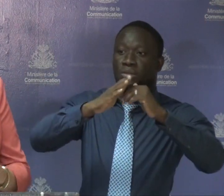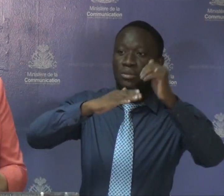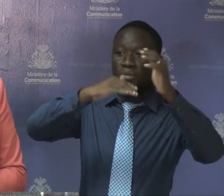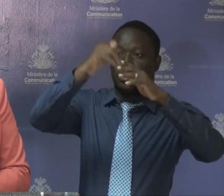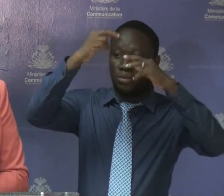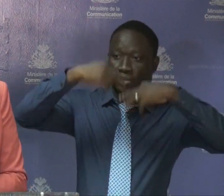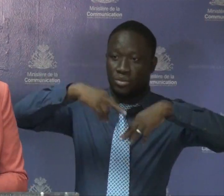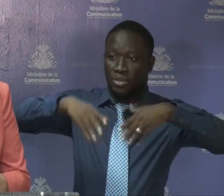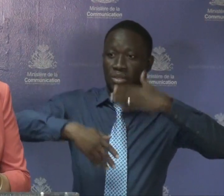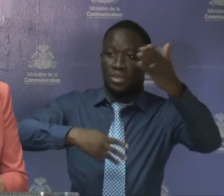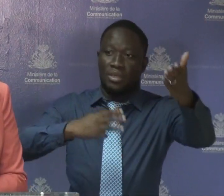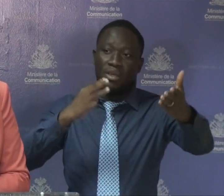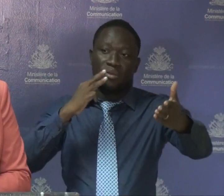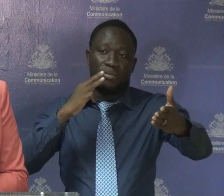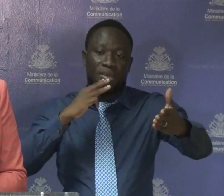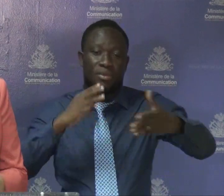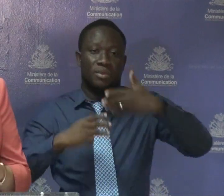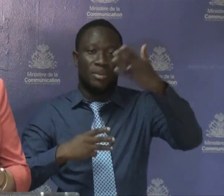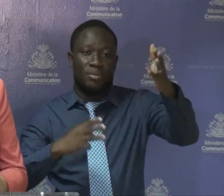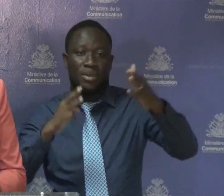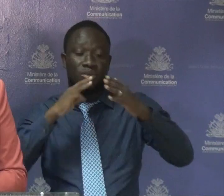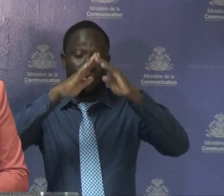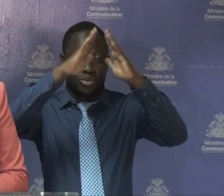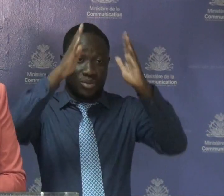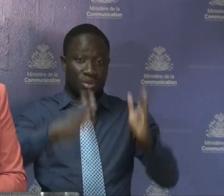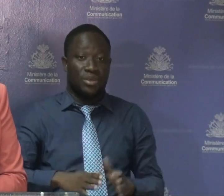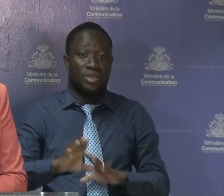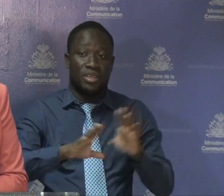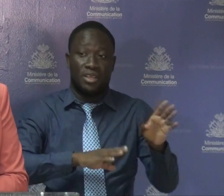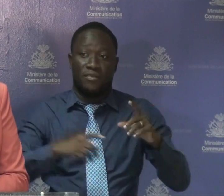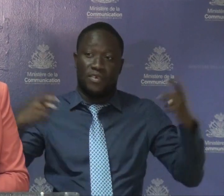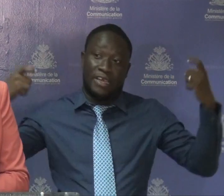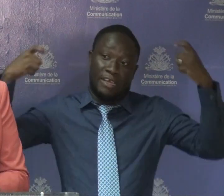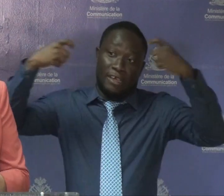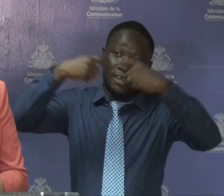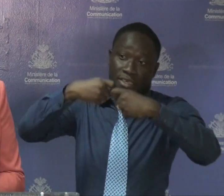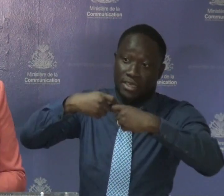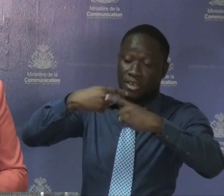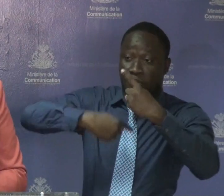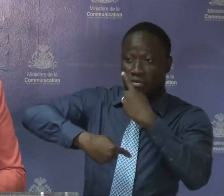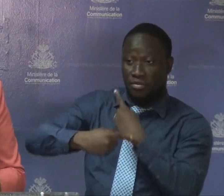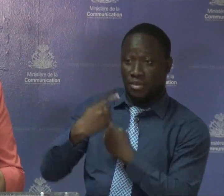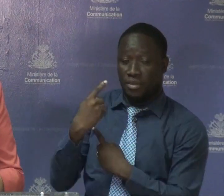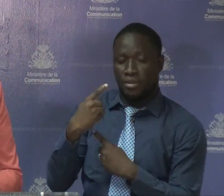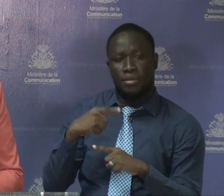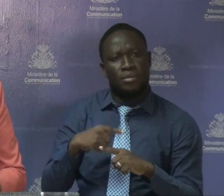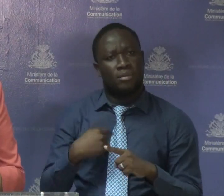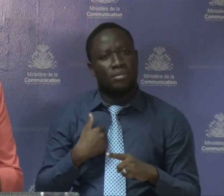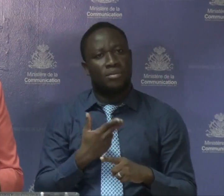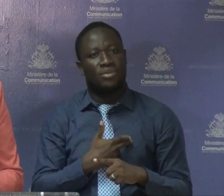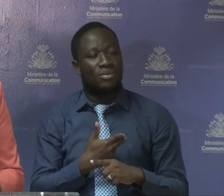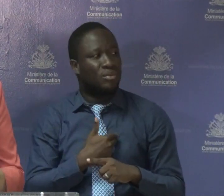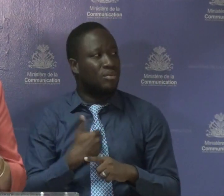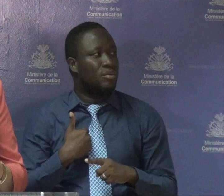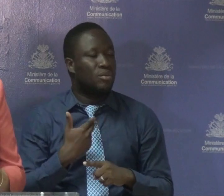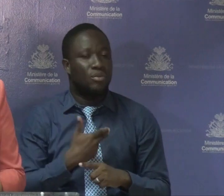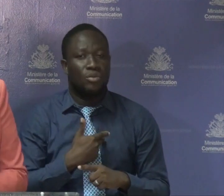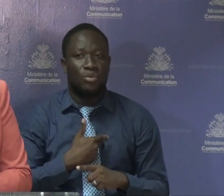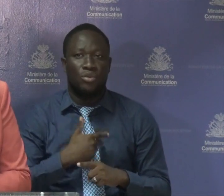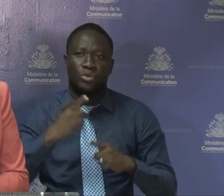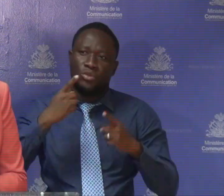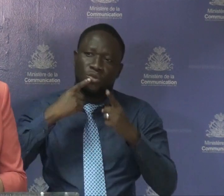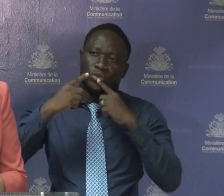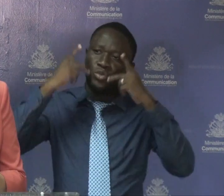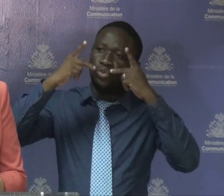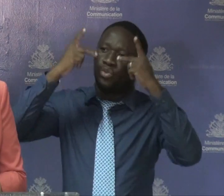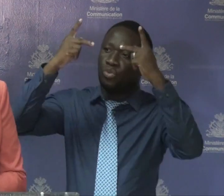la baille de l'eau, la met de l'eau dans la caille, la fait électricité venir. Donc, de ce fait, nous-mêmes, nous faisons lobbying de